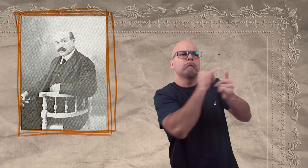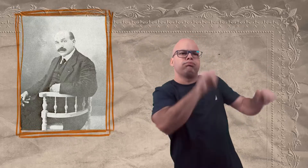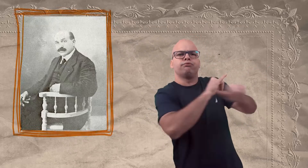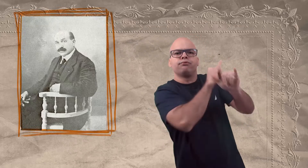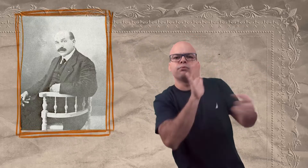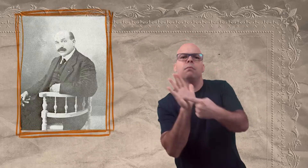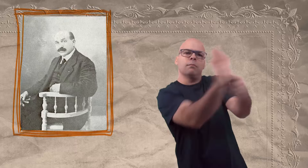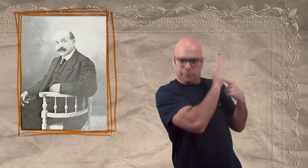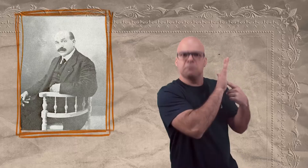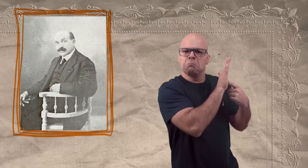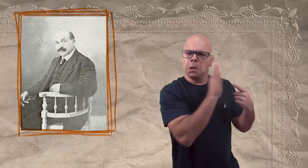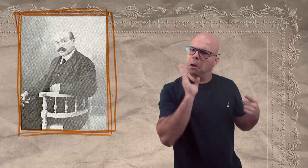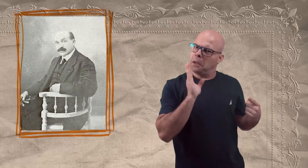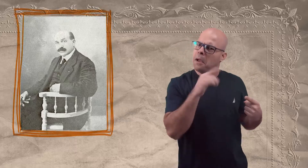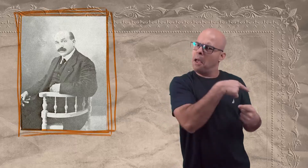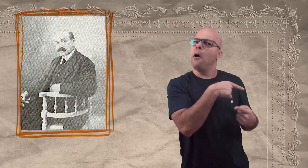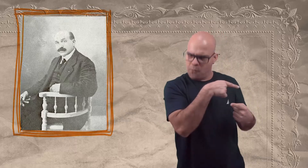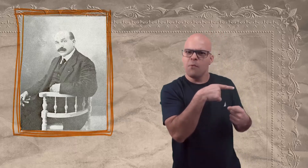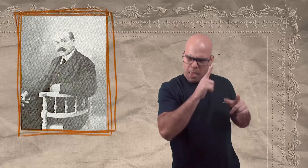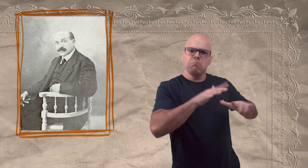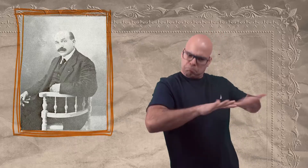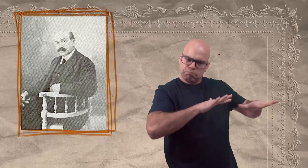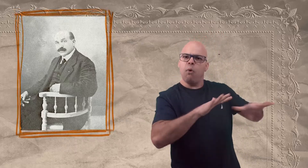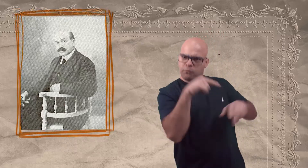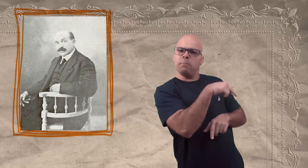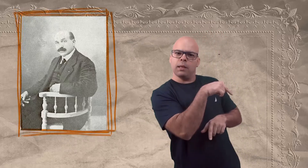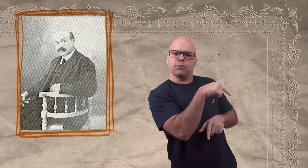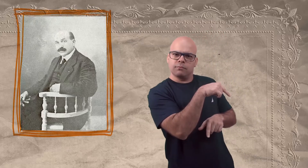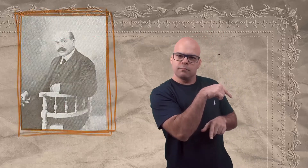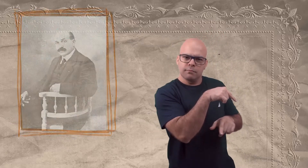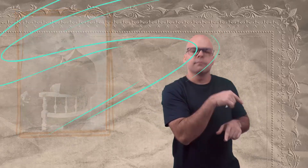da imprensa, divulgando as informações. Muito legal esse movimento, não é mesmo?